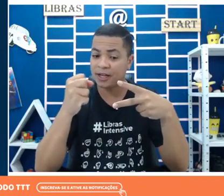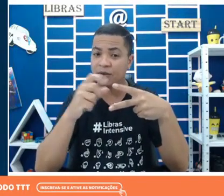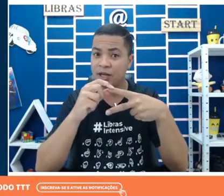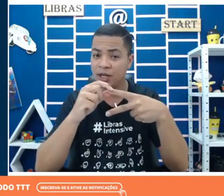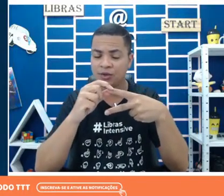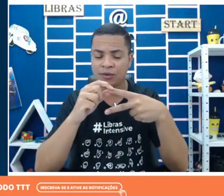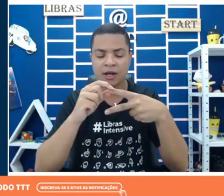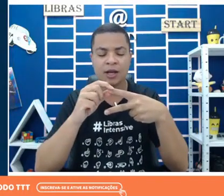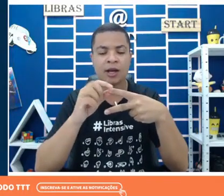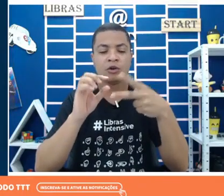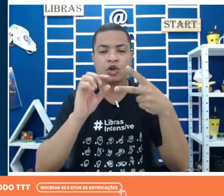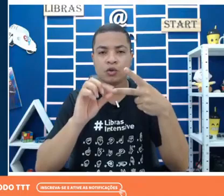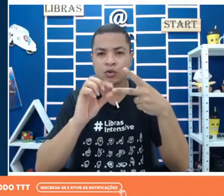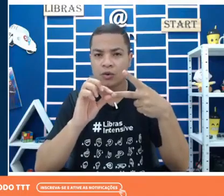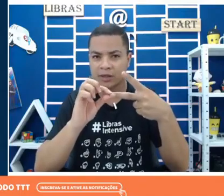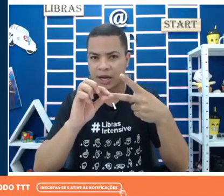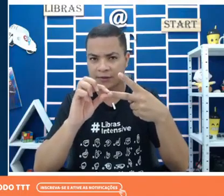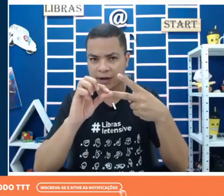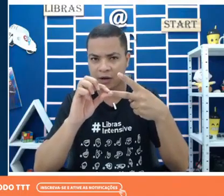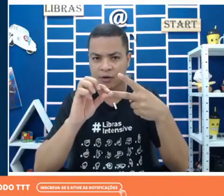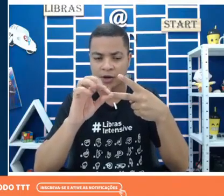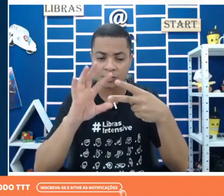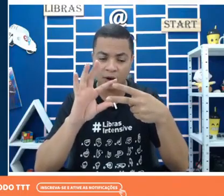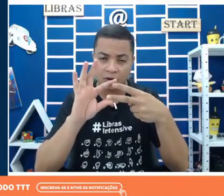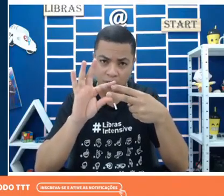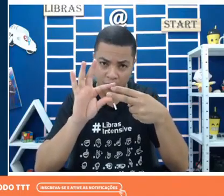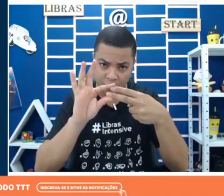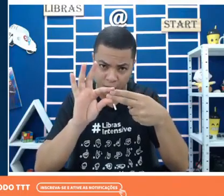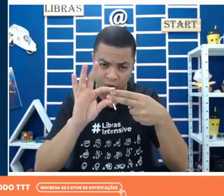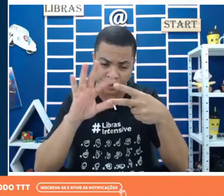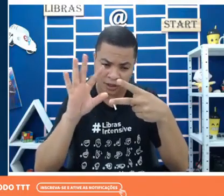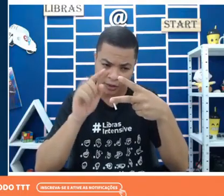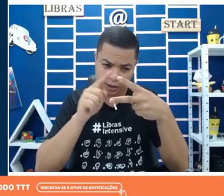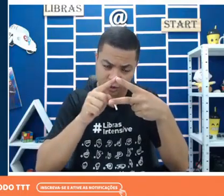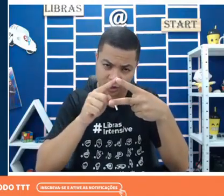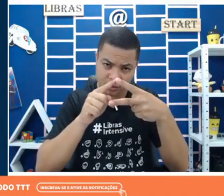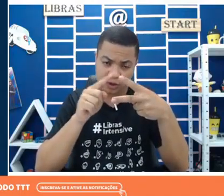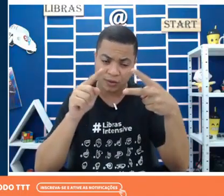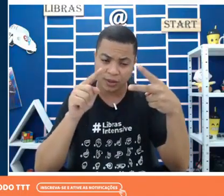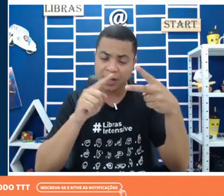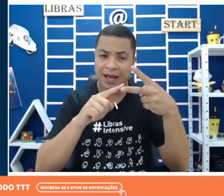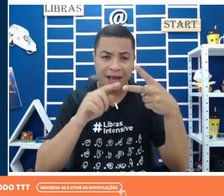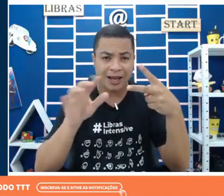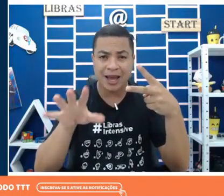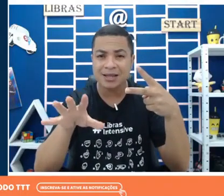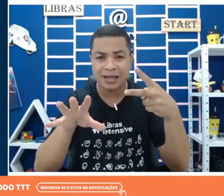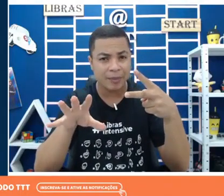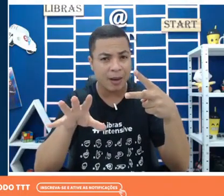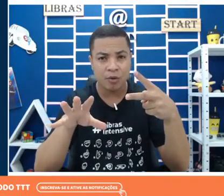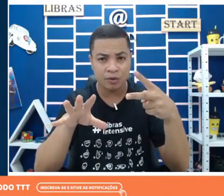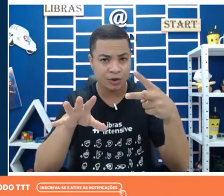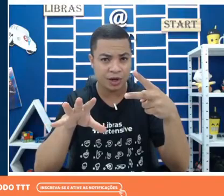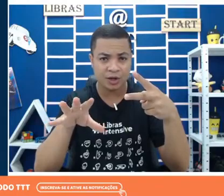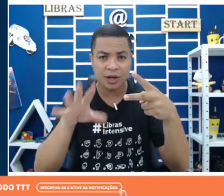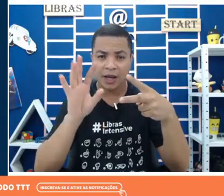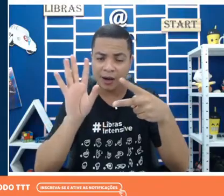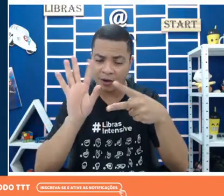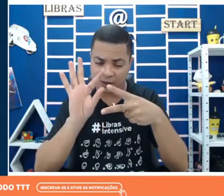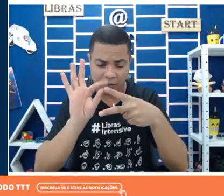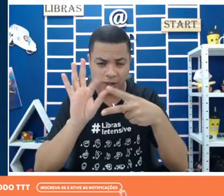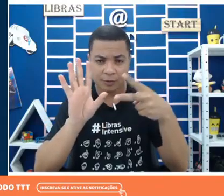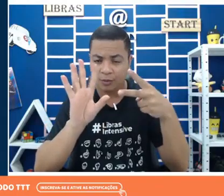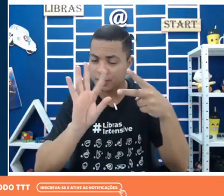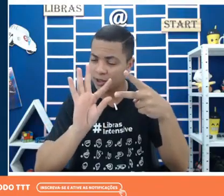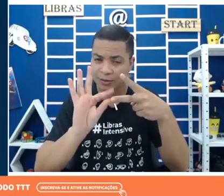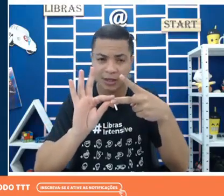gente fez aí no início, junto com os classificadores, colocar os dois juntos, 50% de um, 50%, é que nem receita para bolo, gente. É,